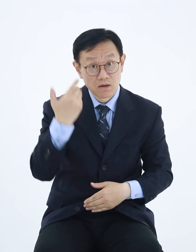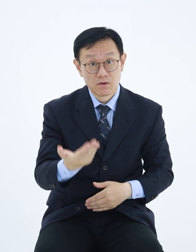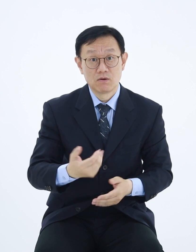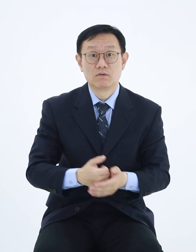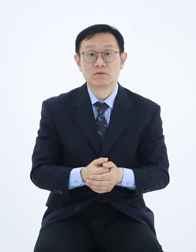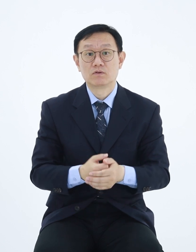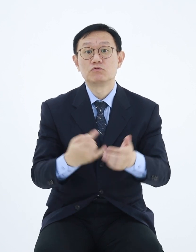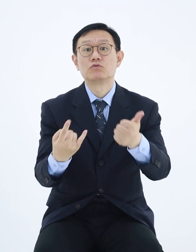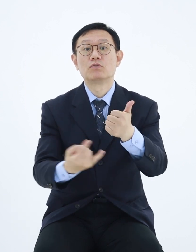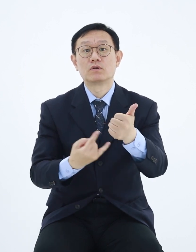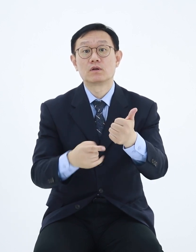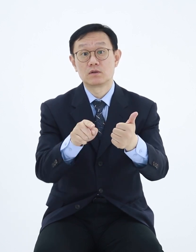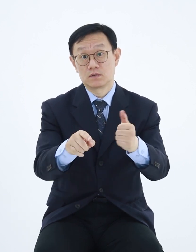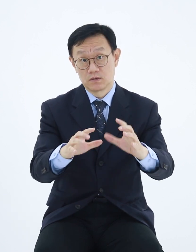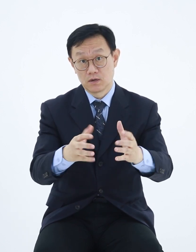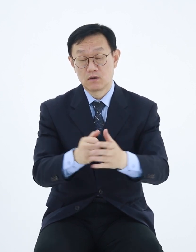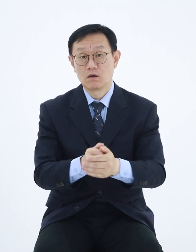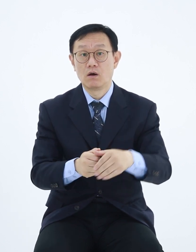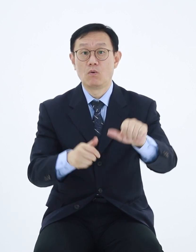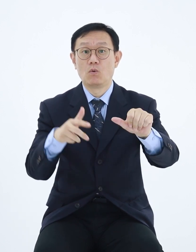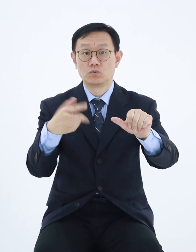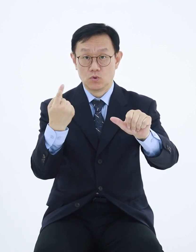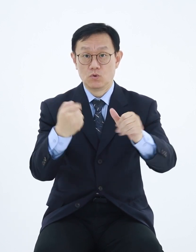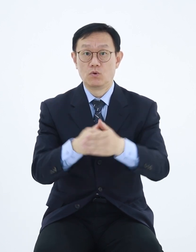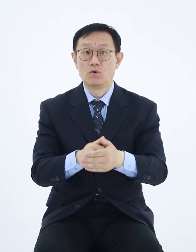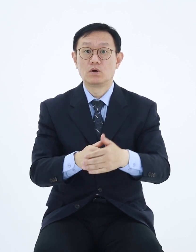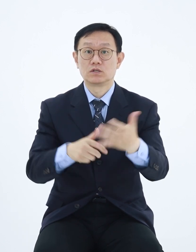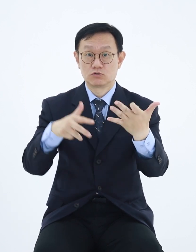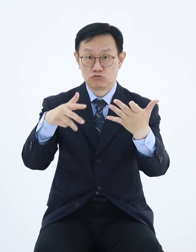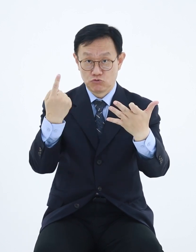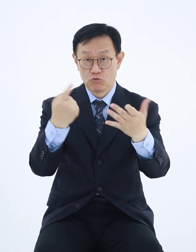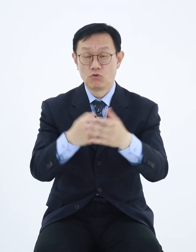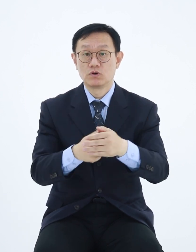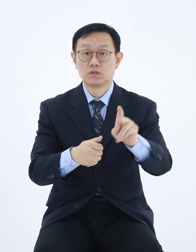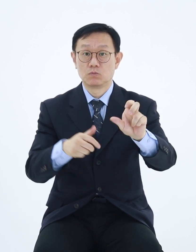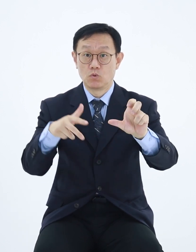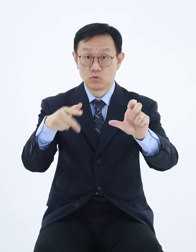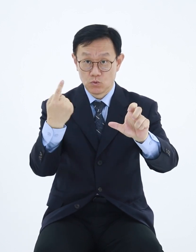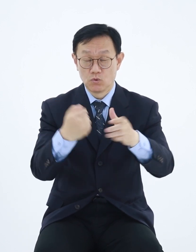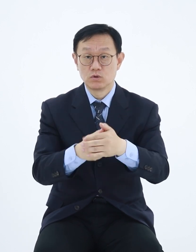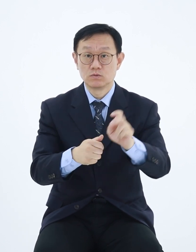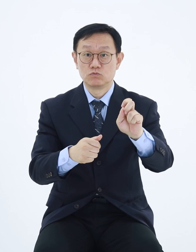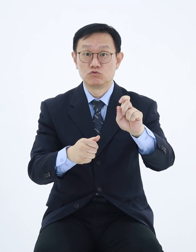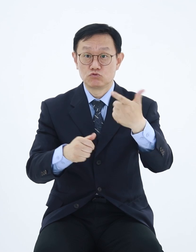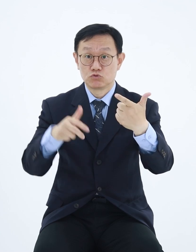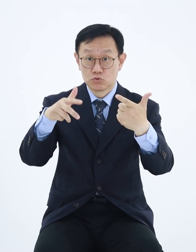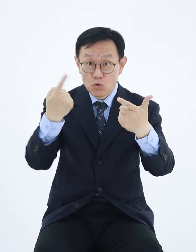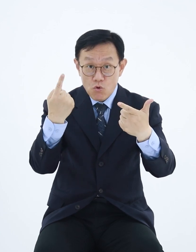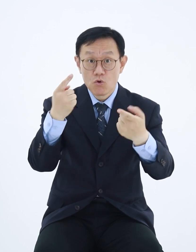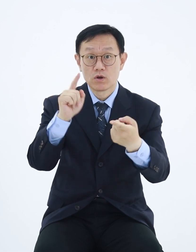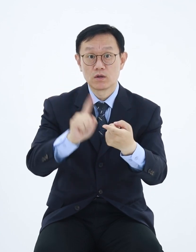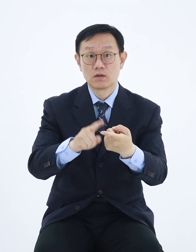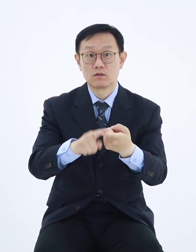위원회는 당사국에게 제5조, 제19조, 제25조, 제26조 등에 대해 권고 조치를